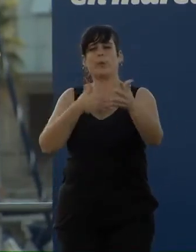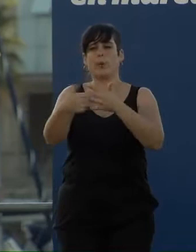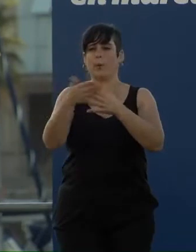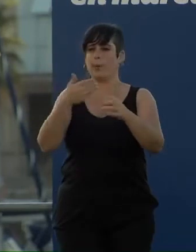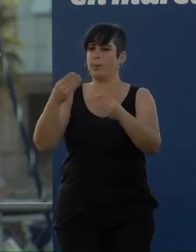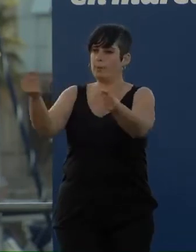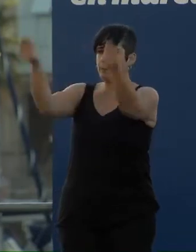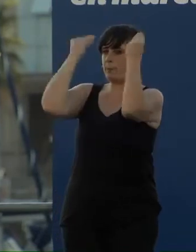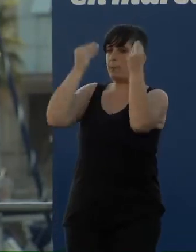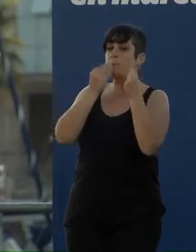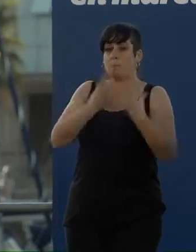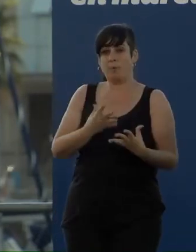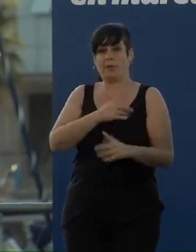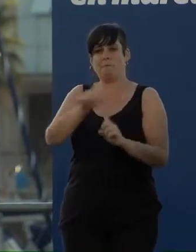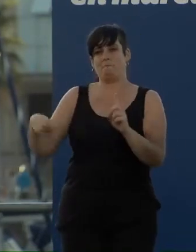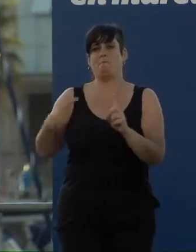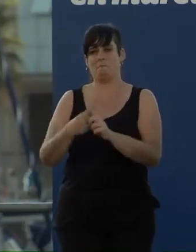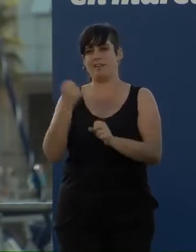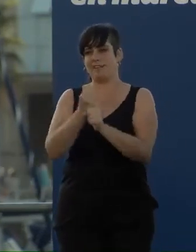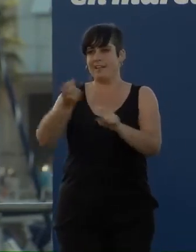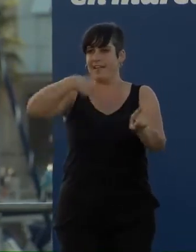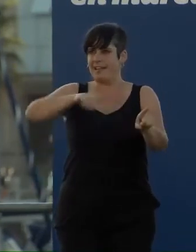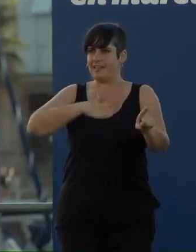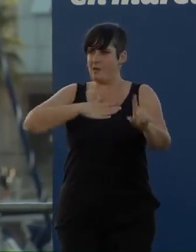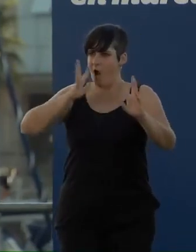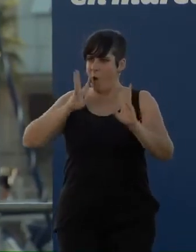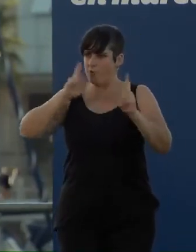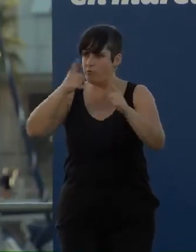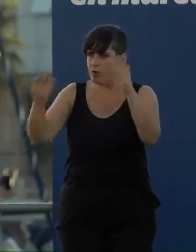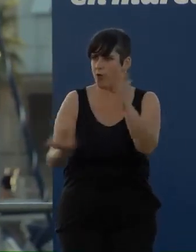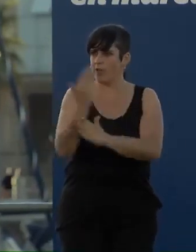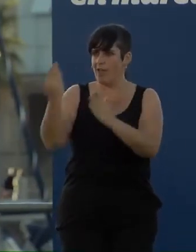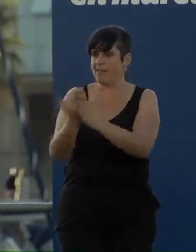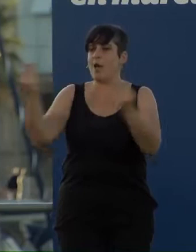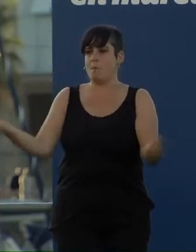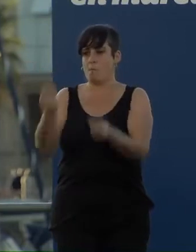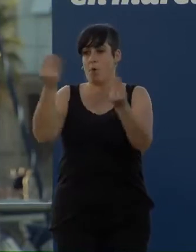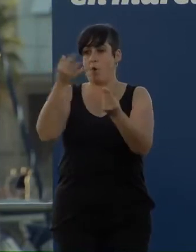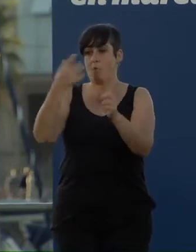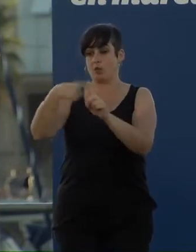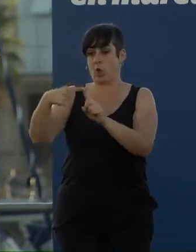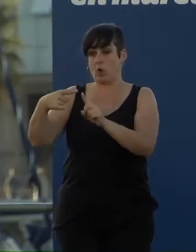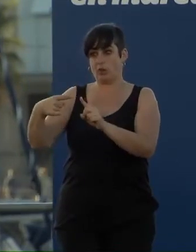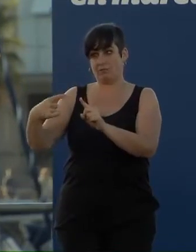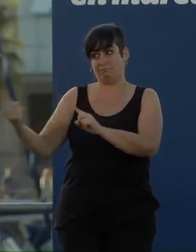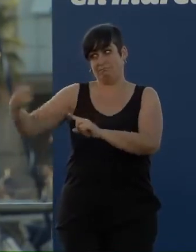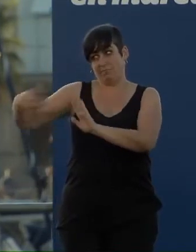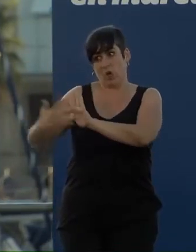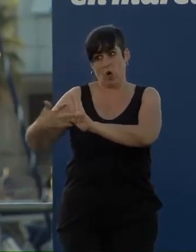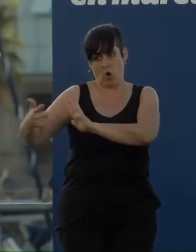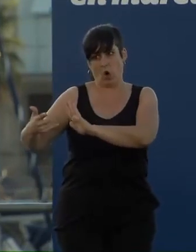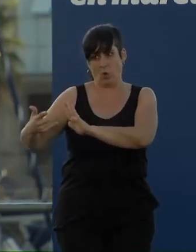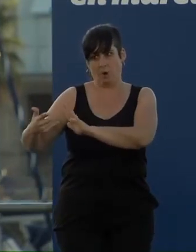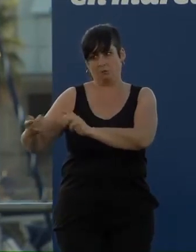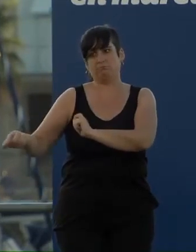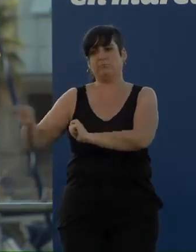mayor valor no noo traballo no traballo de todas y todos V esforzado cada día y quees nos raron hasta ISO